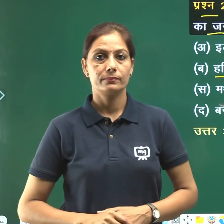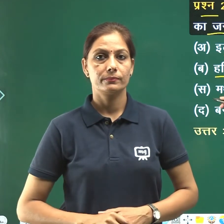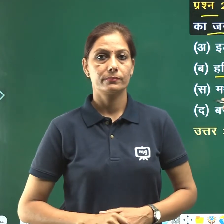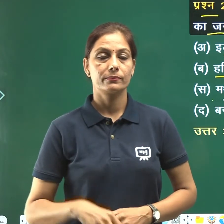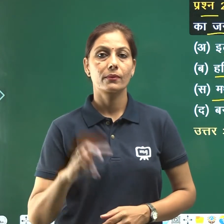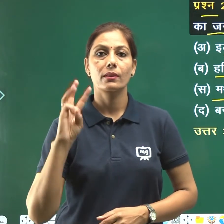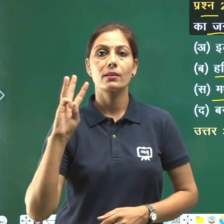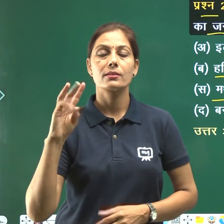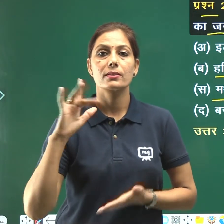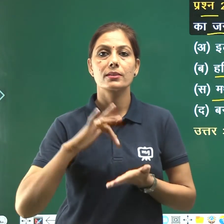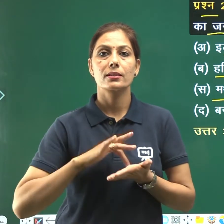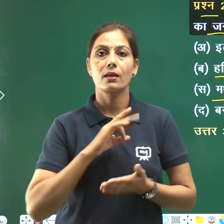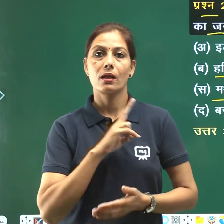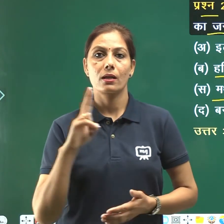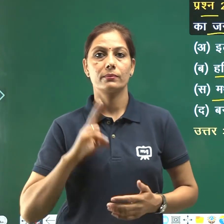तीसरा मथुरा,